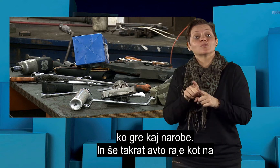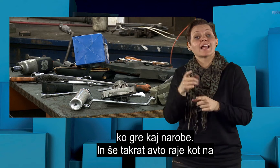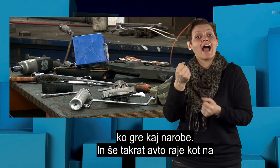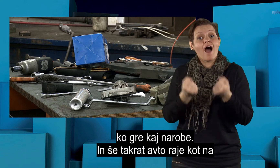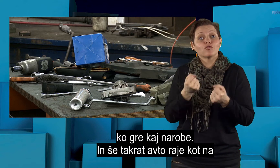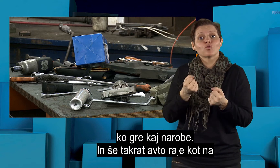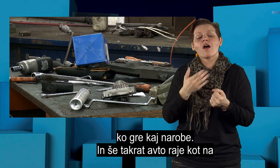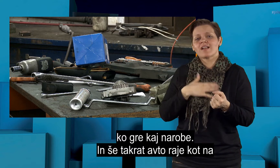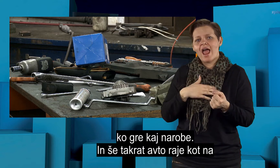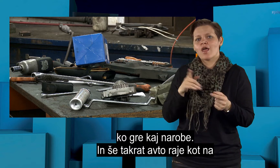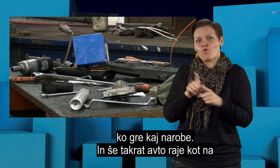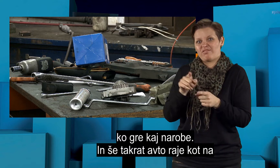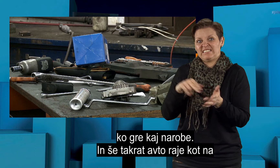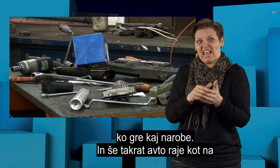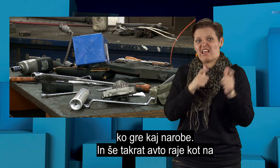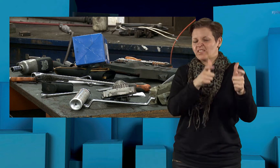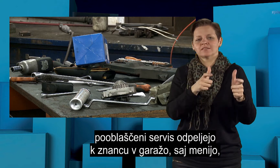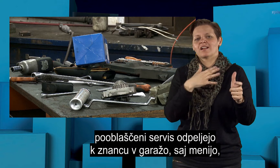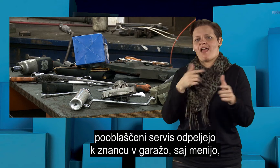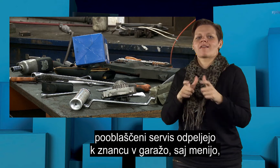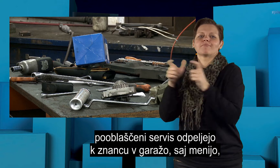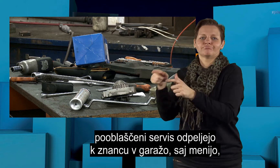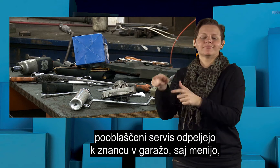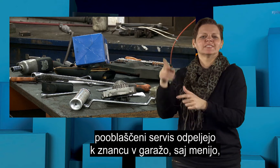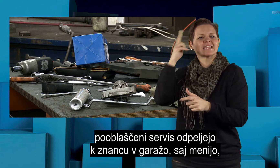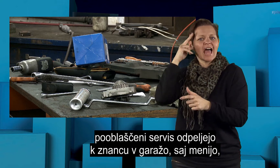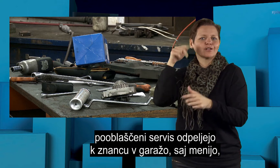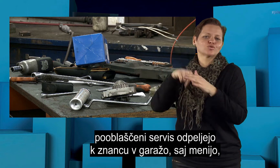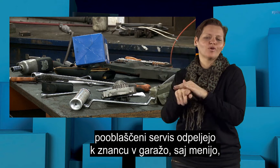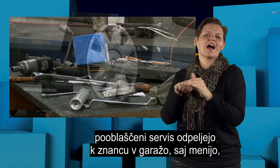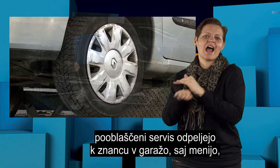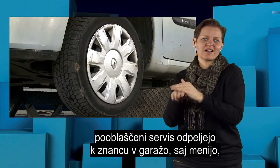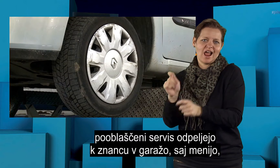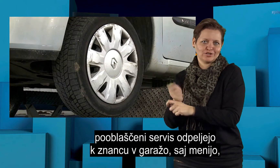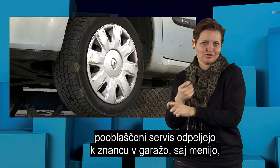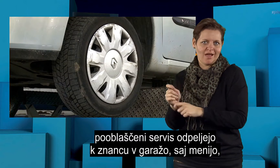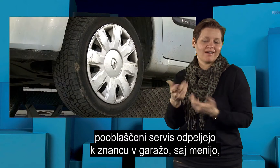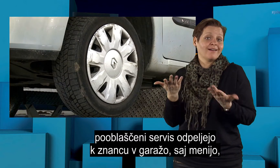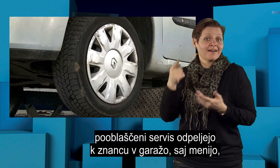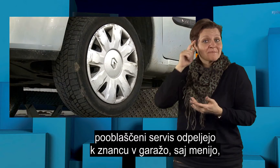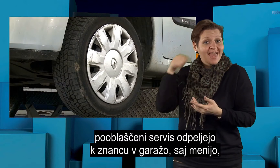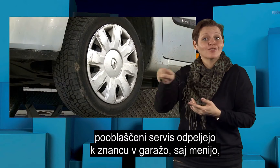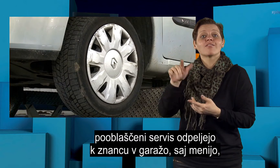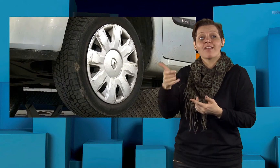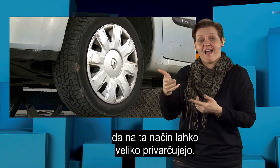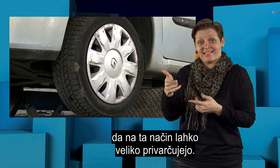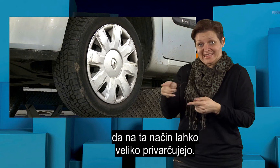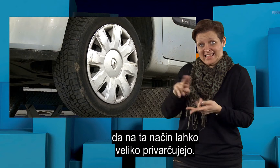In še takrat avto raje kot na pooblaščeni servis odpeljejo k znancu v garažo, saj